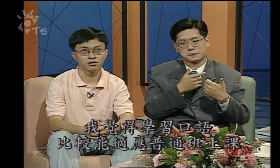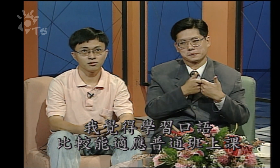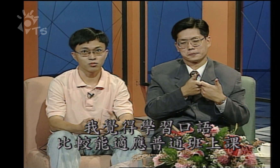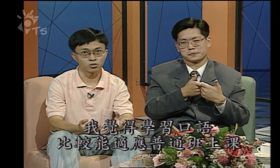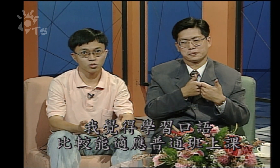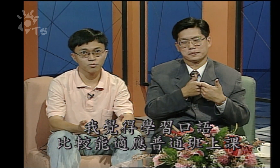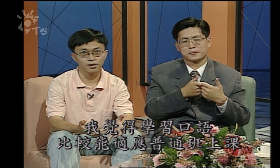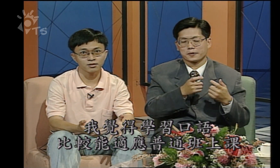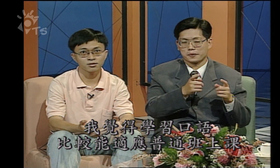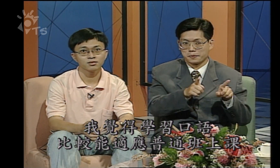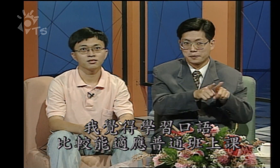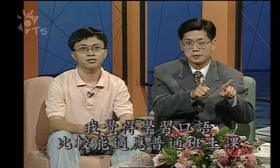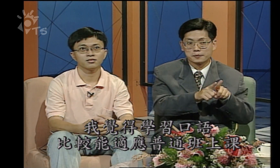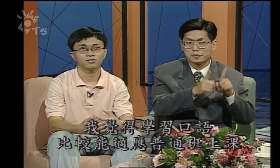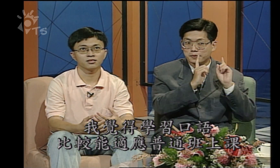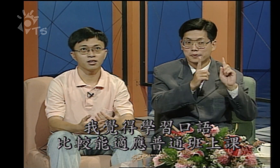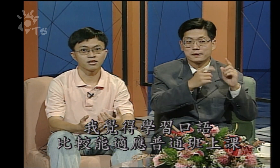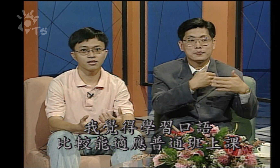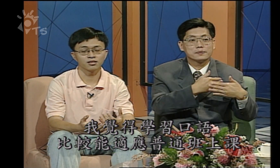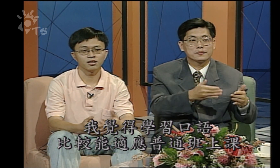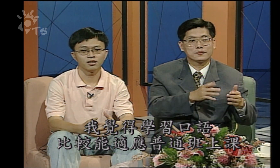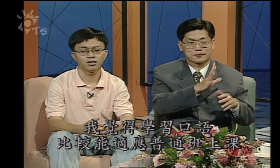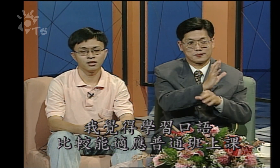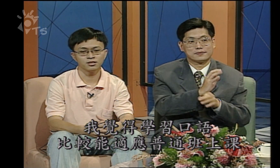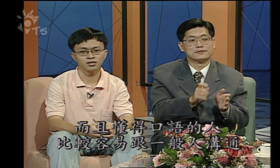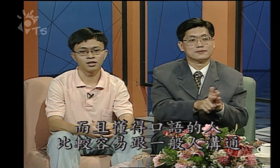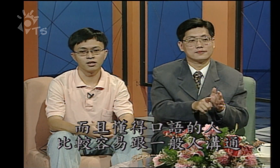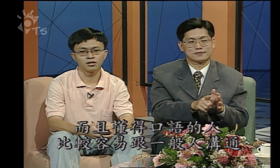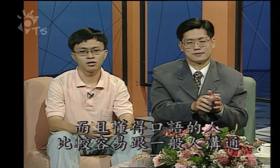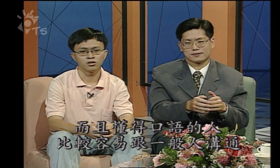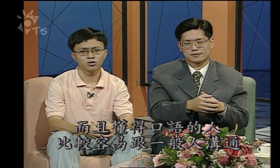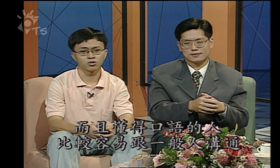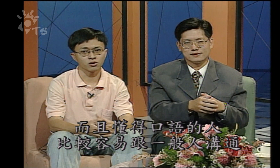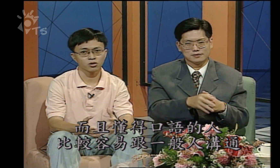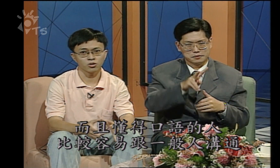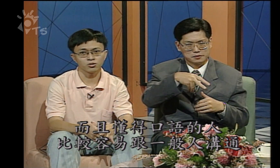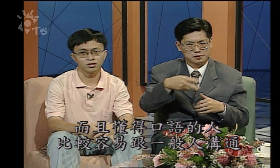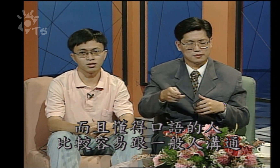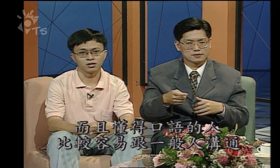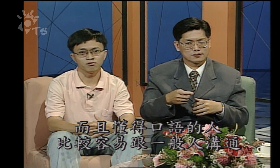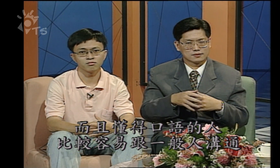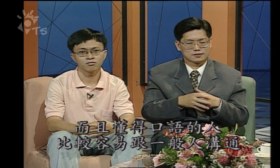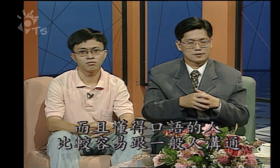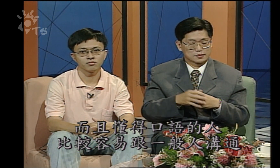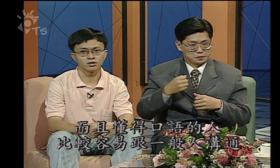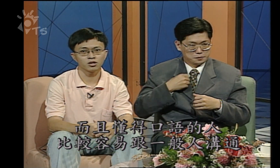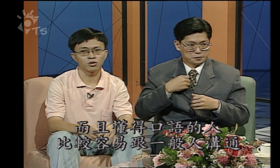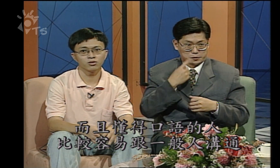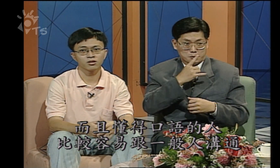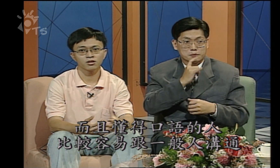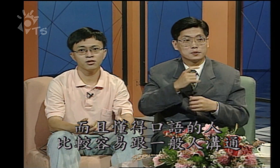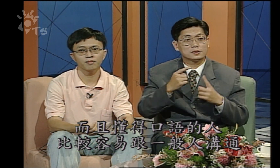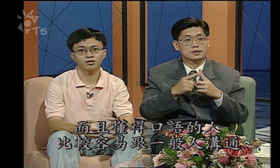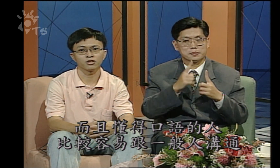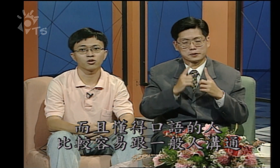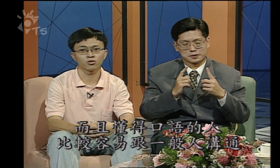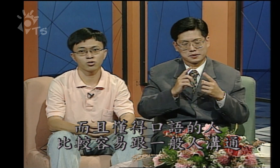普通班上课，而且懂得口语的人比较容易跟一般人沟